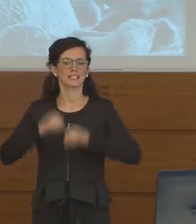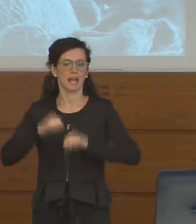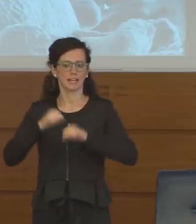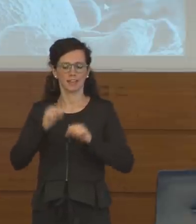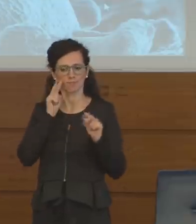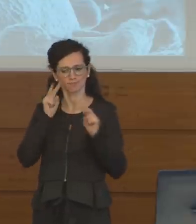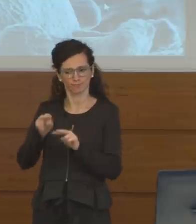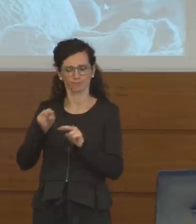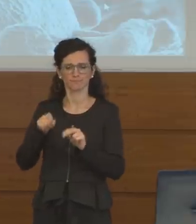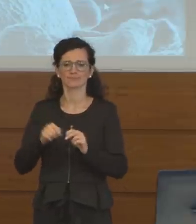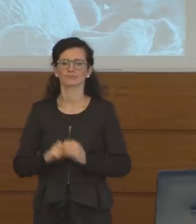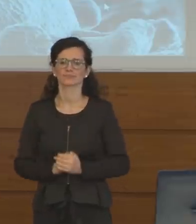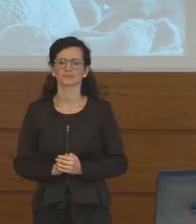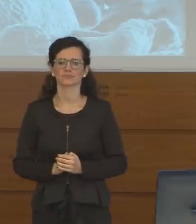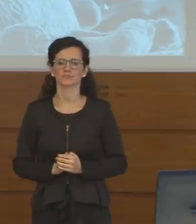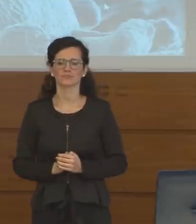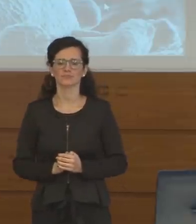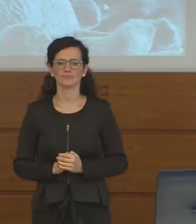Sanità.